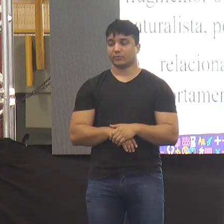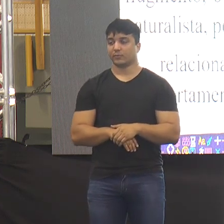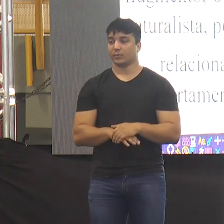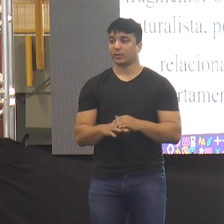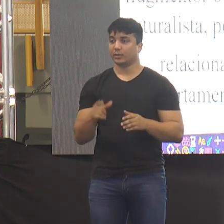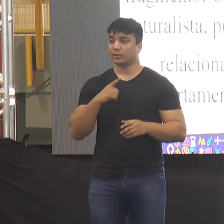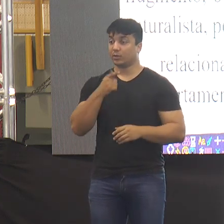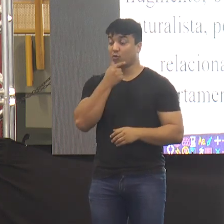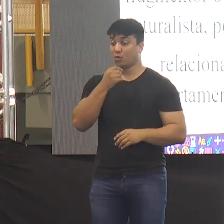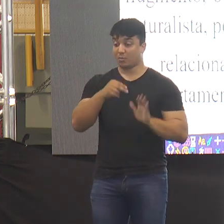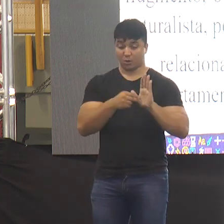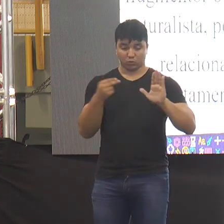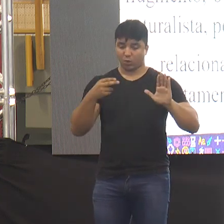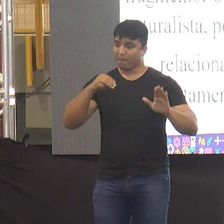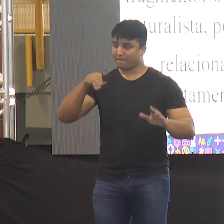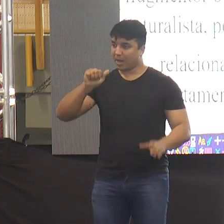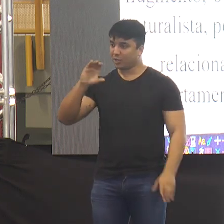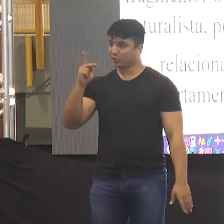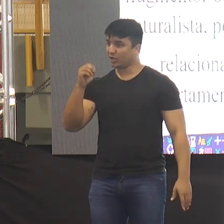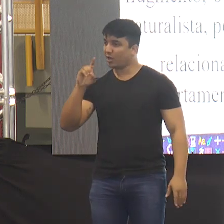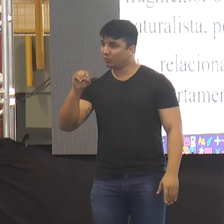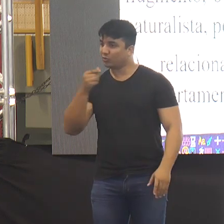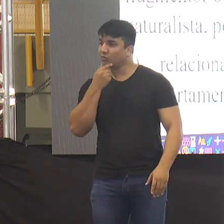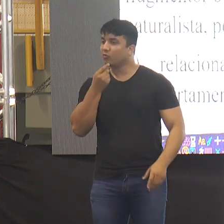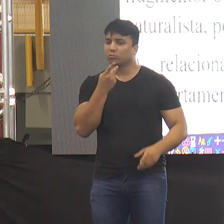O que é que o Machado está mostrando para nós, leitores?